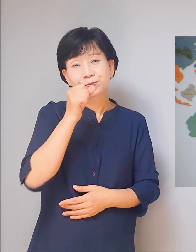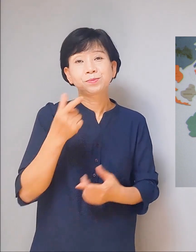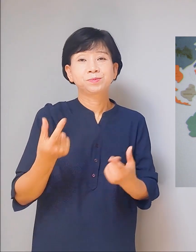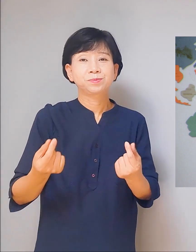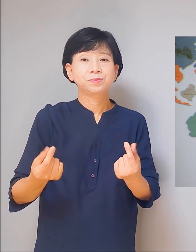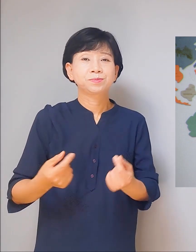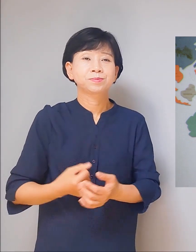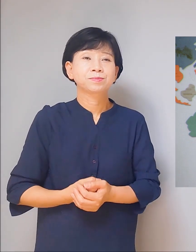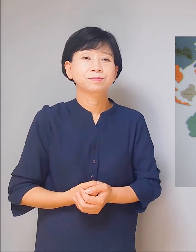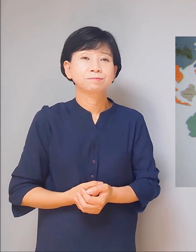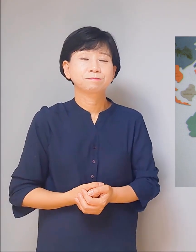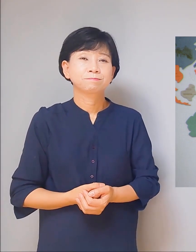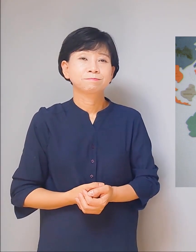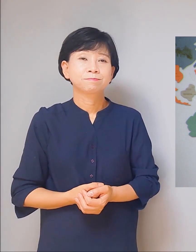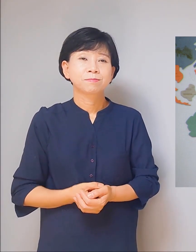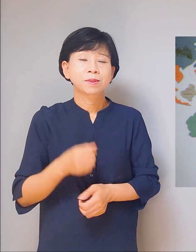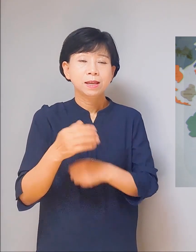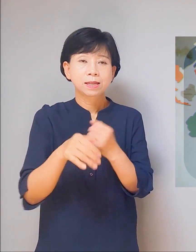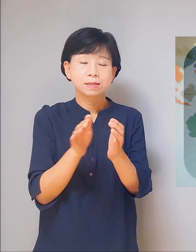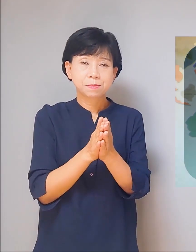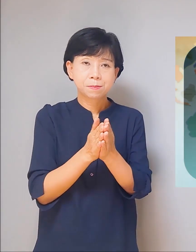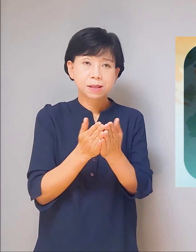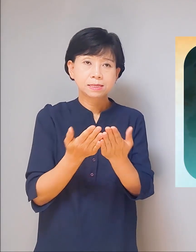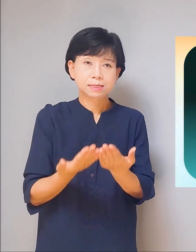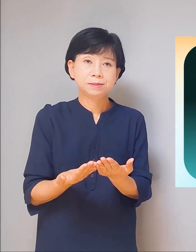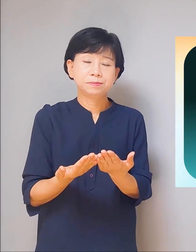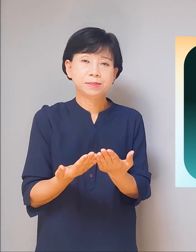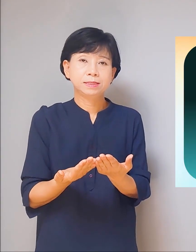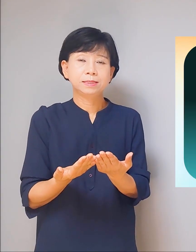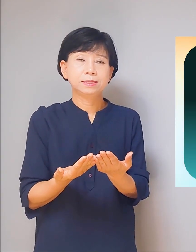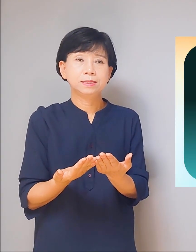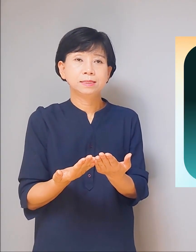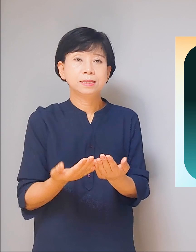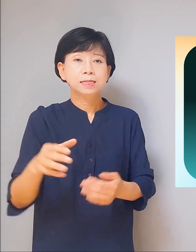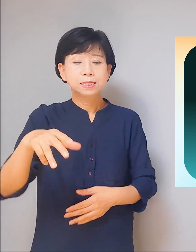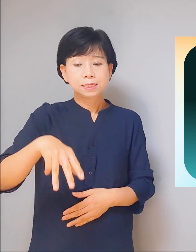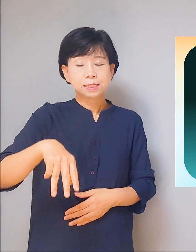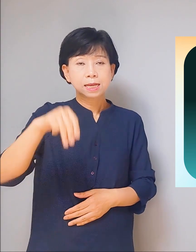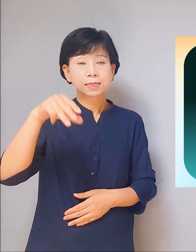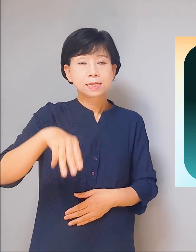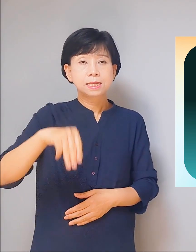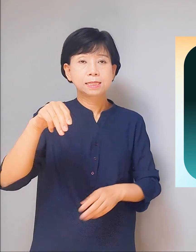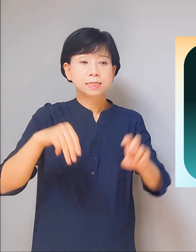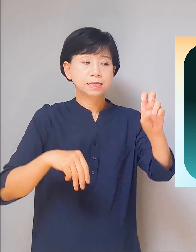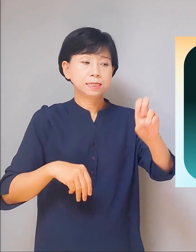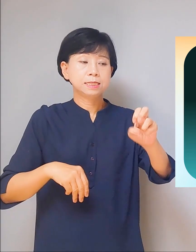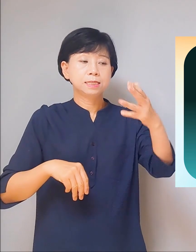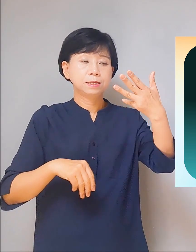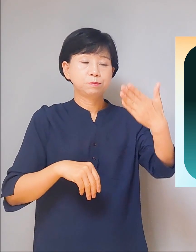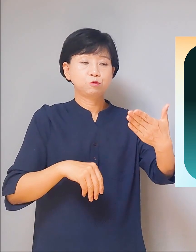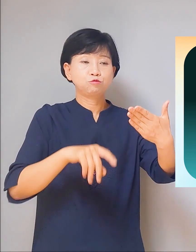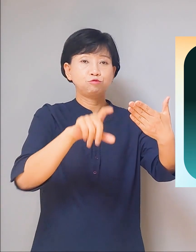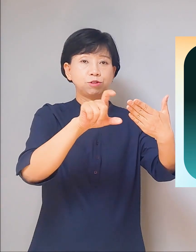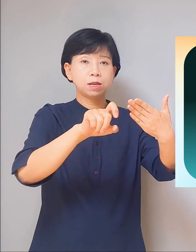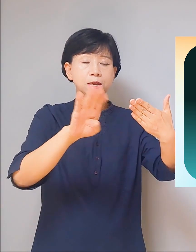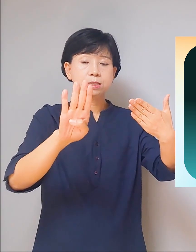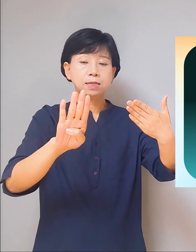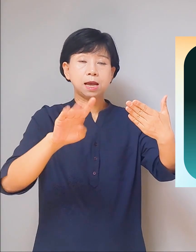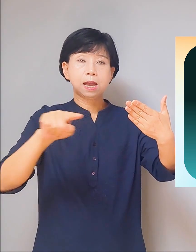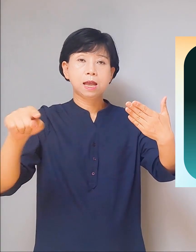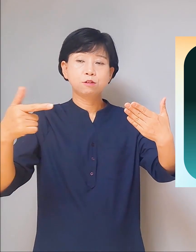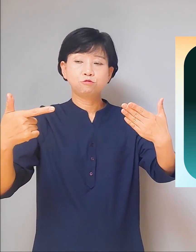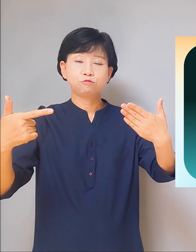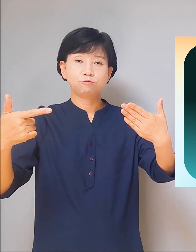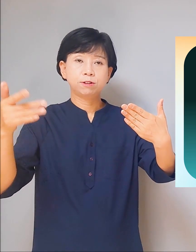좋겠습니다. 우리 하나님의 말씀 같이 찾아보도록 하겠습니다. 창세기 29장 4절에서 6절